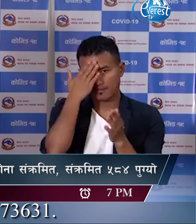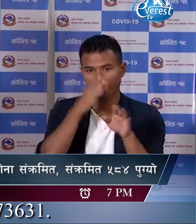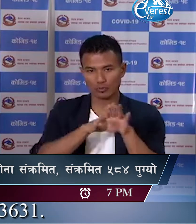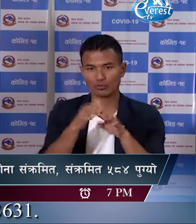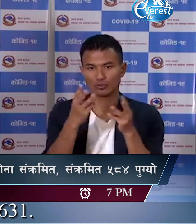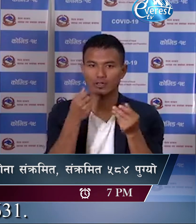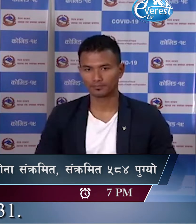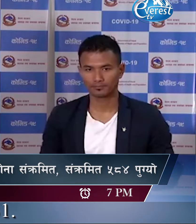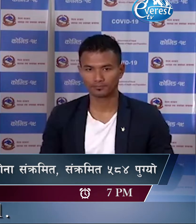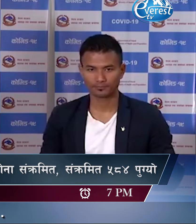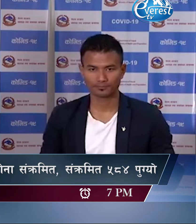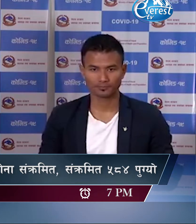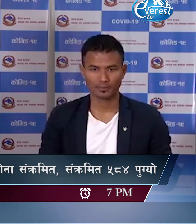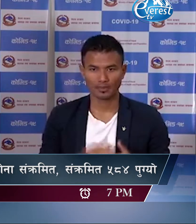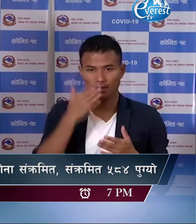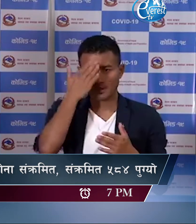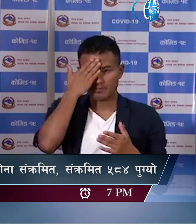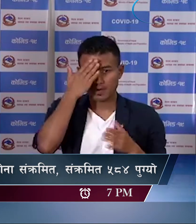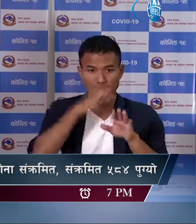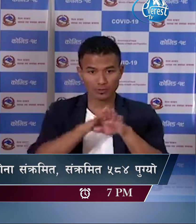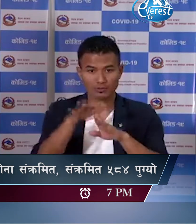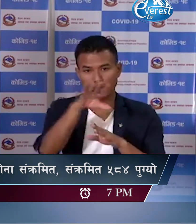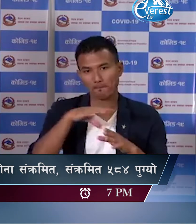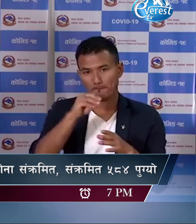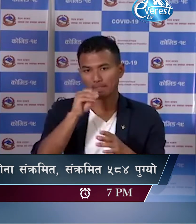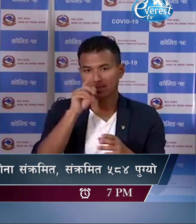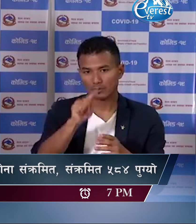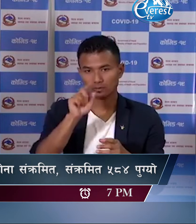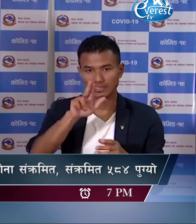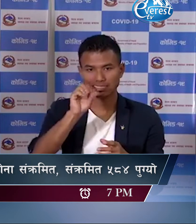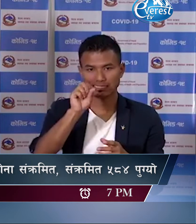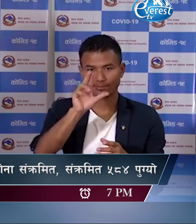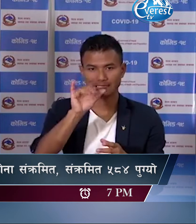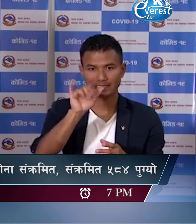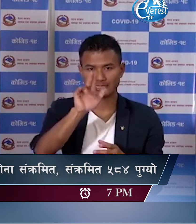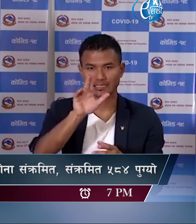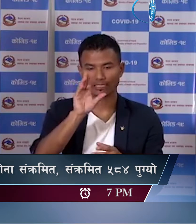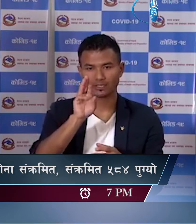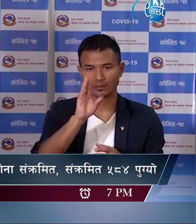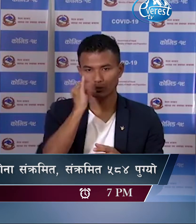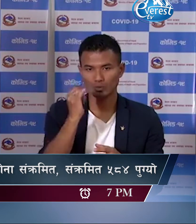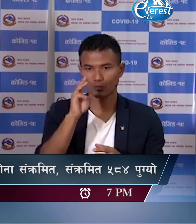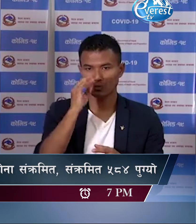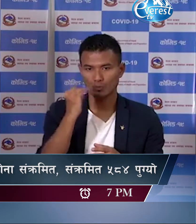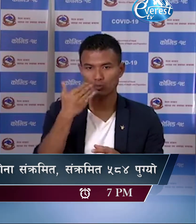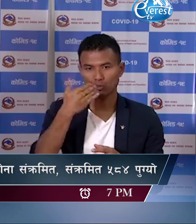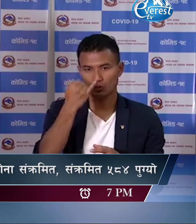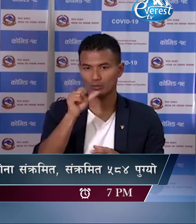संक्रमितको संख्या पुगेको छ। संक्रमित सबैको इपिडेमियोलोजी तथा रोग नियन्त्रण महाशाखाको